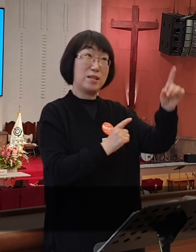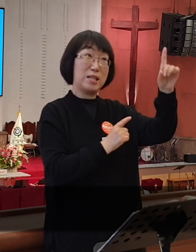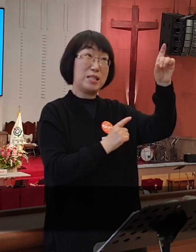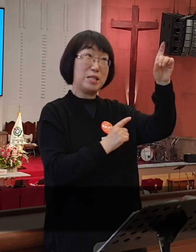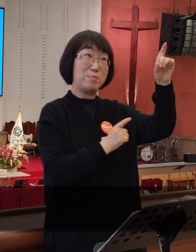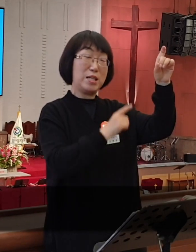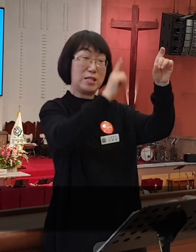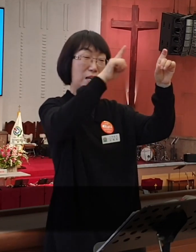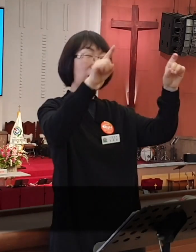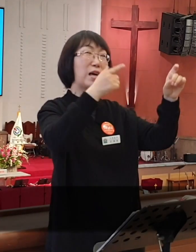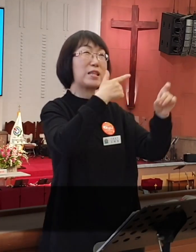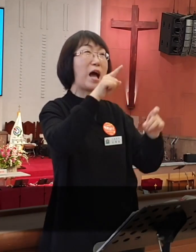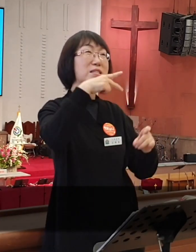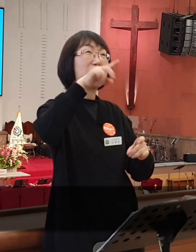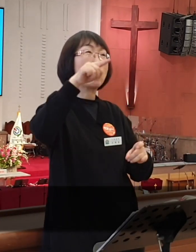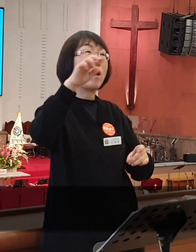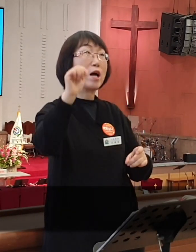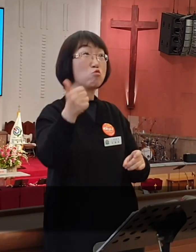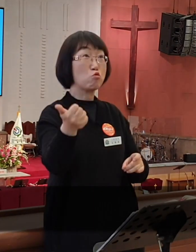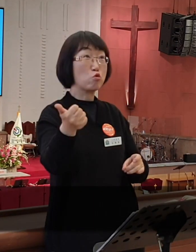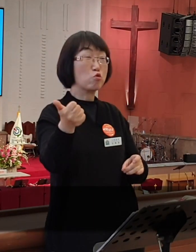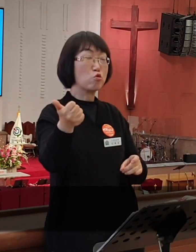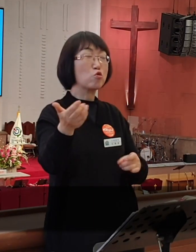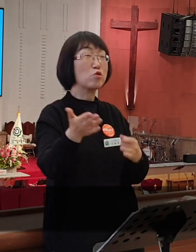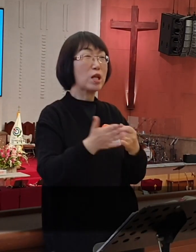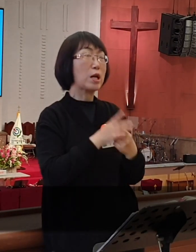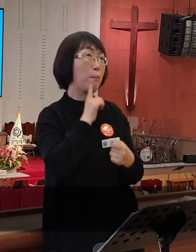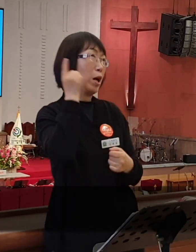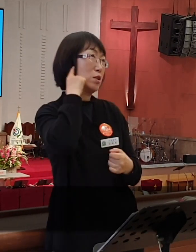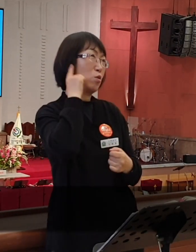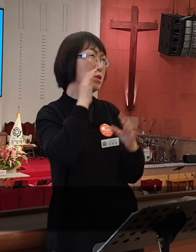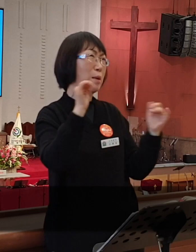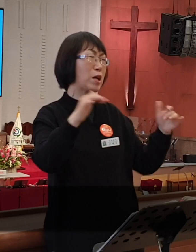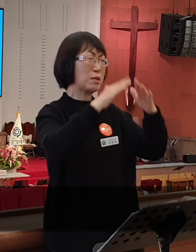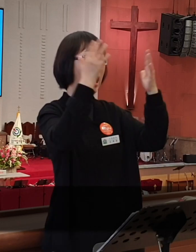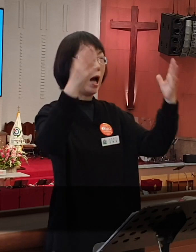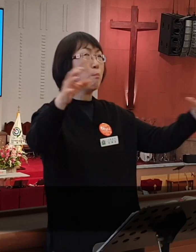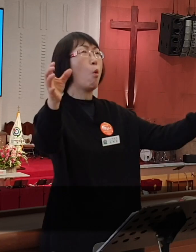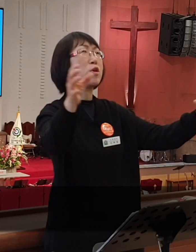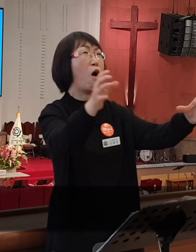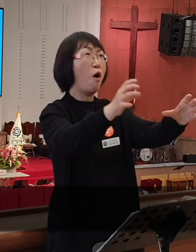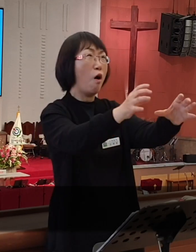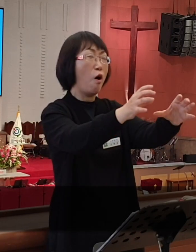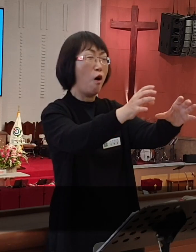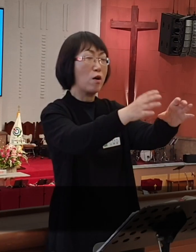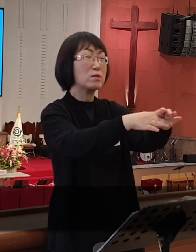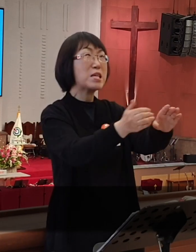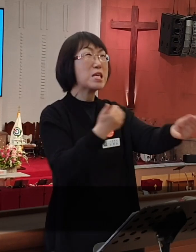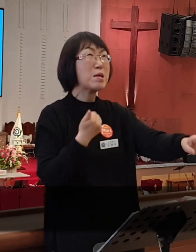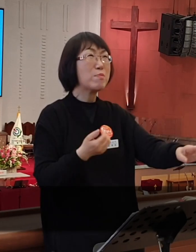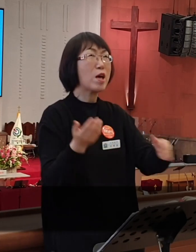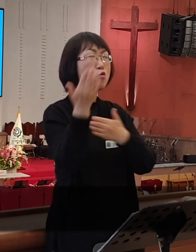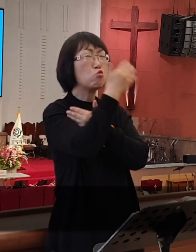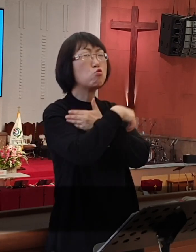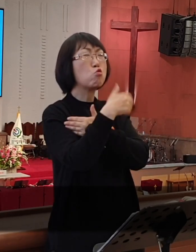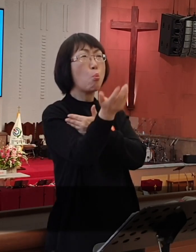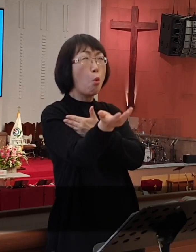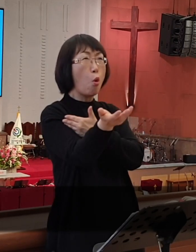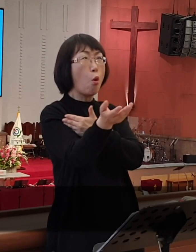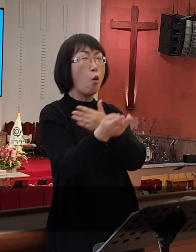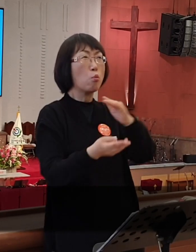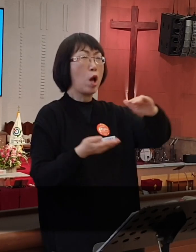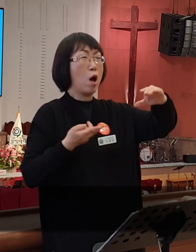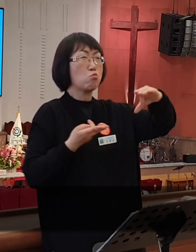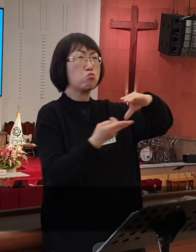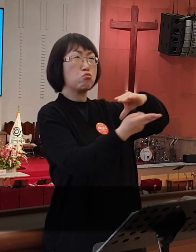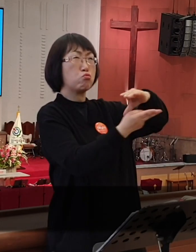11장에 보면 나사로가 죽어요. 나사로가 죽었다는 이야기를 듣고 사람들이 다 모이죠. 그래서 이미 시체가 동굴에 들어가지,